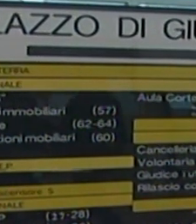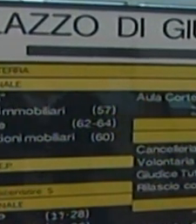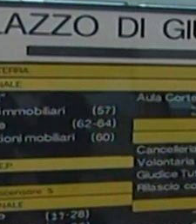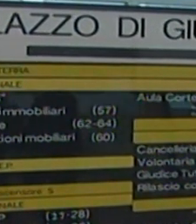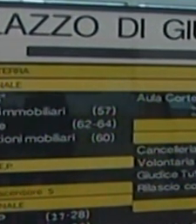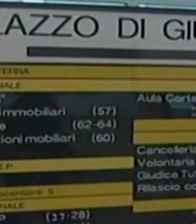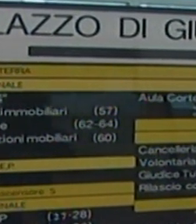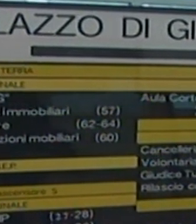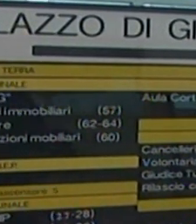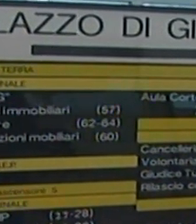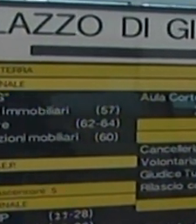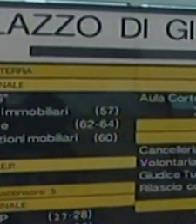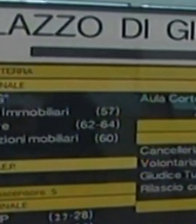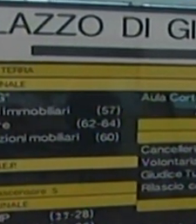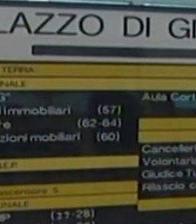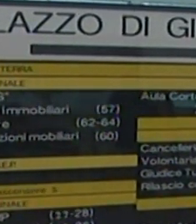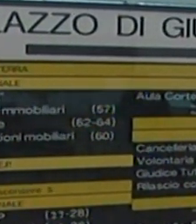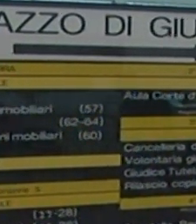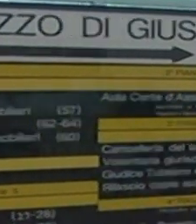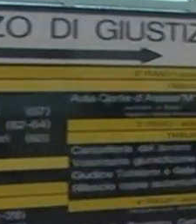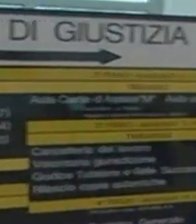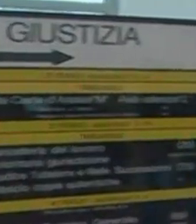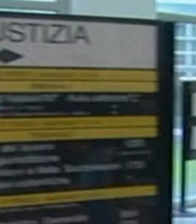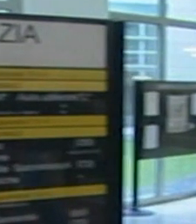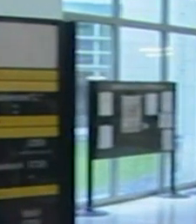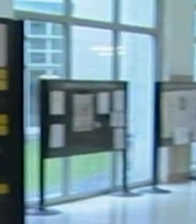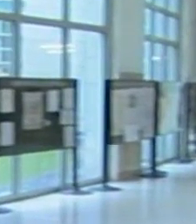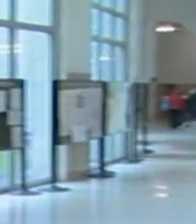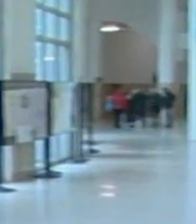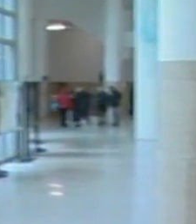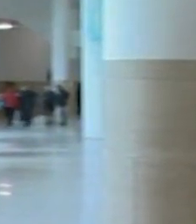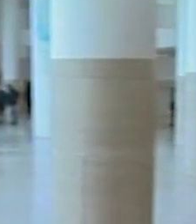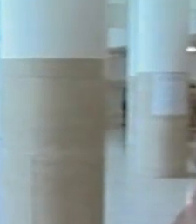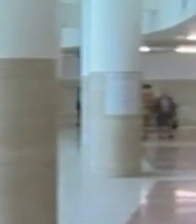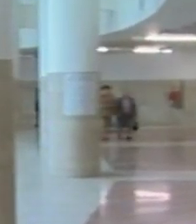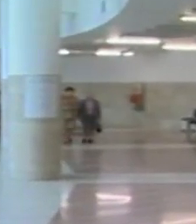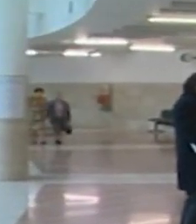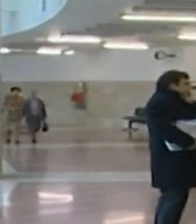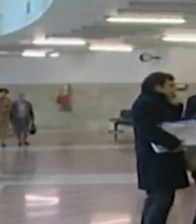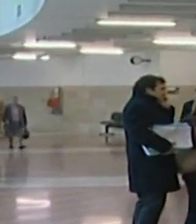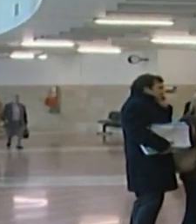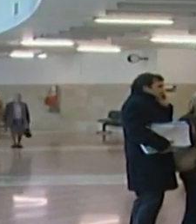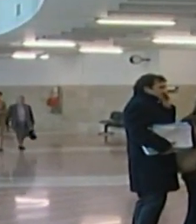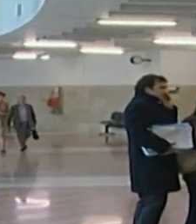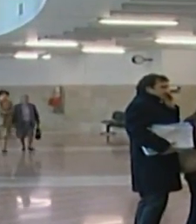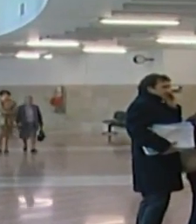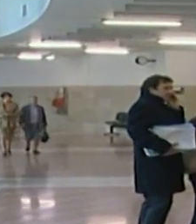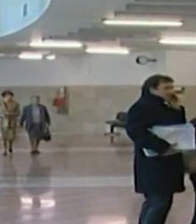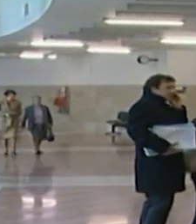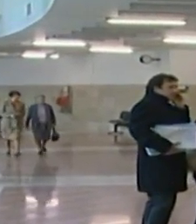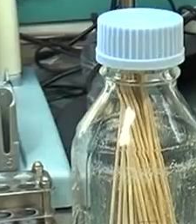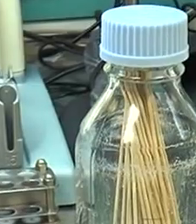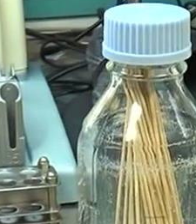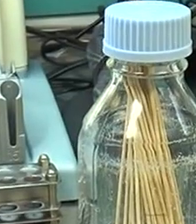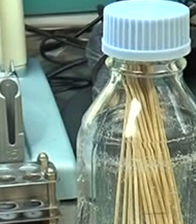se la regione sia stata truffata dalle aziende farmaceutiche che avrebbero venduto test poco efficaci secondo azienda 0